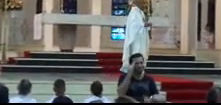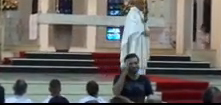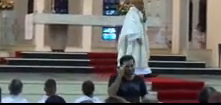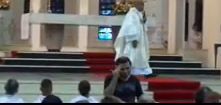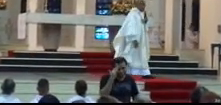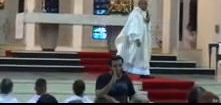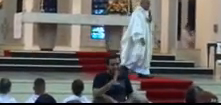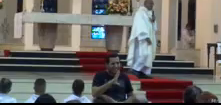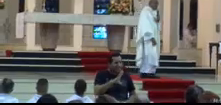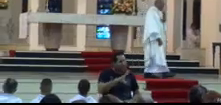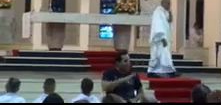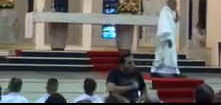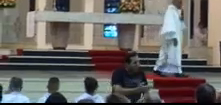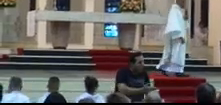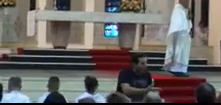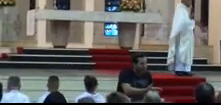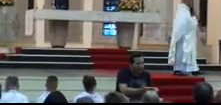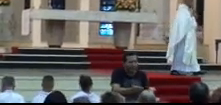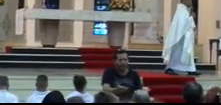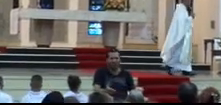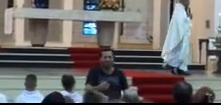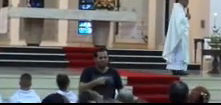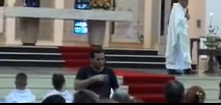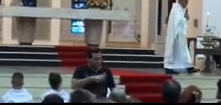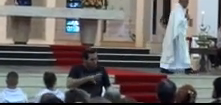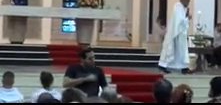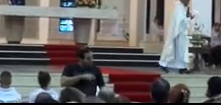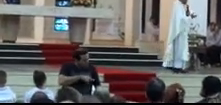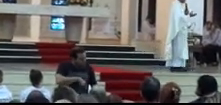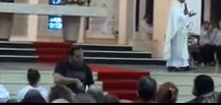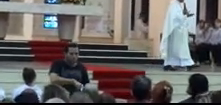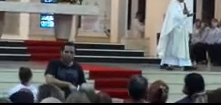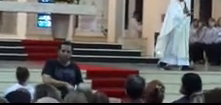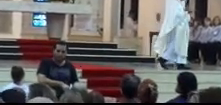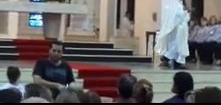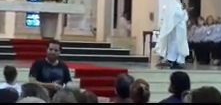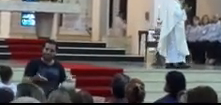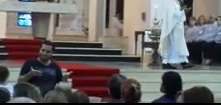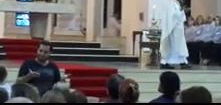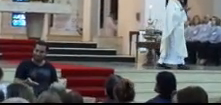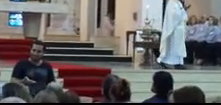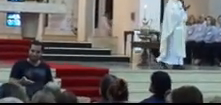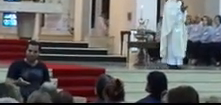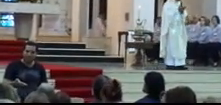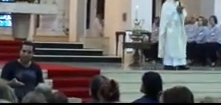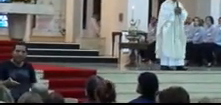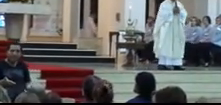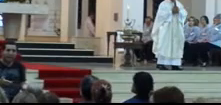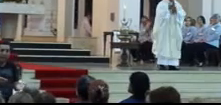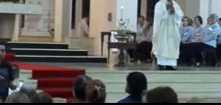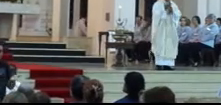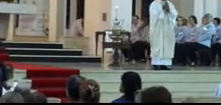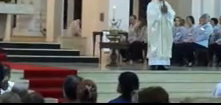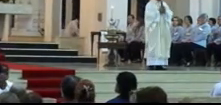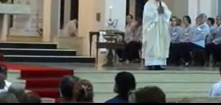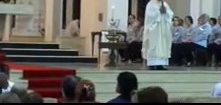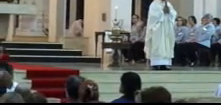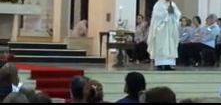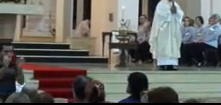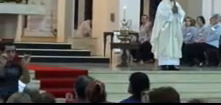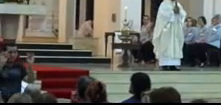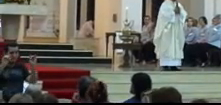Caros irmãos e irmãs, nós estamos no início, dando